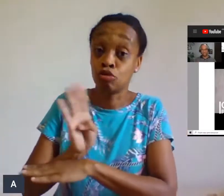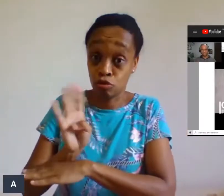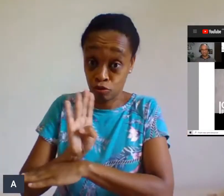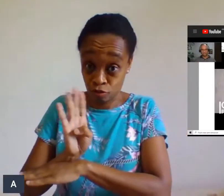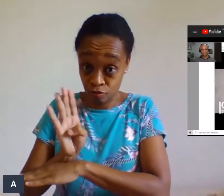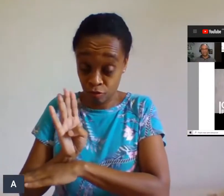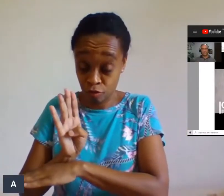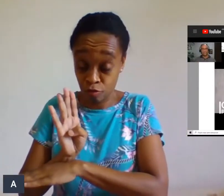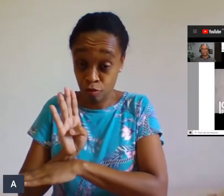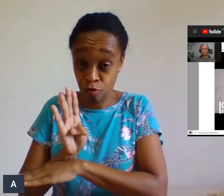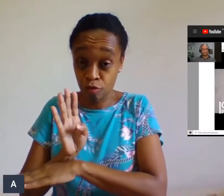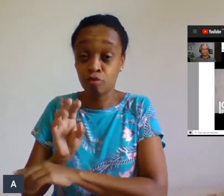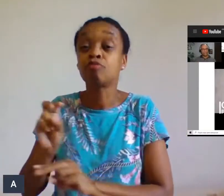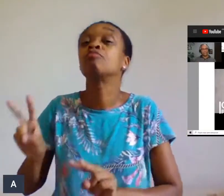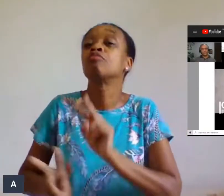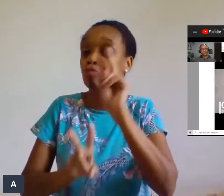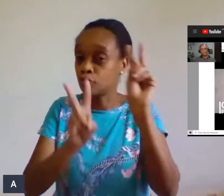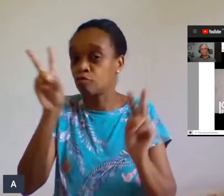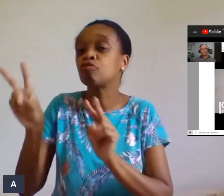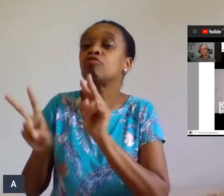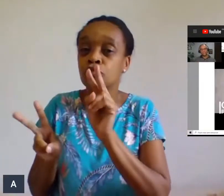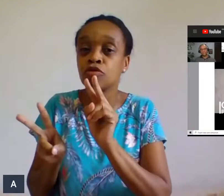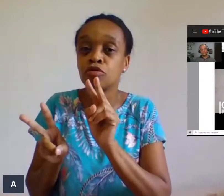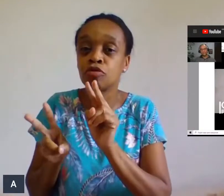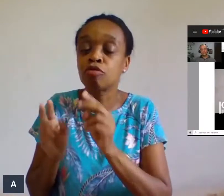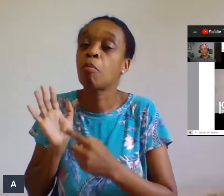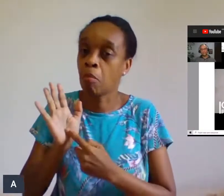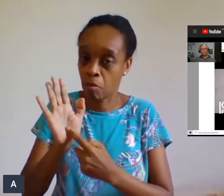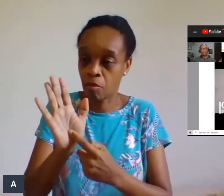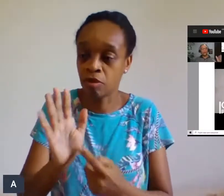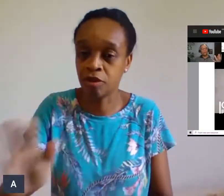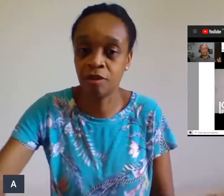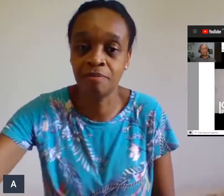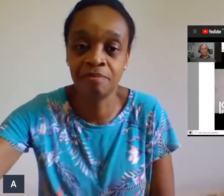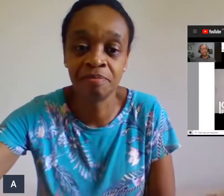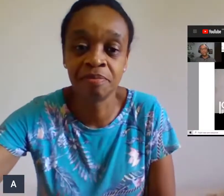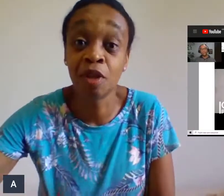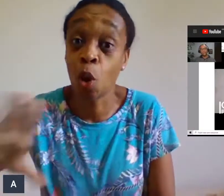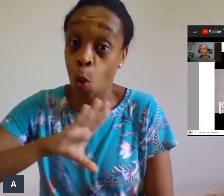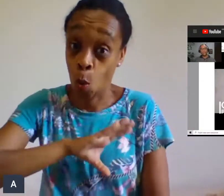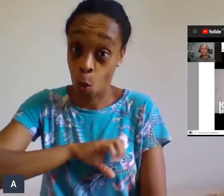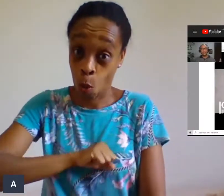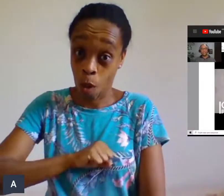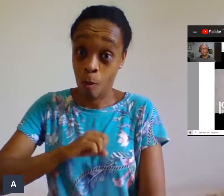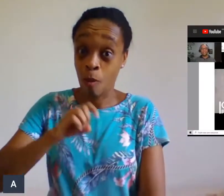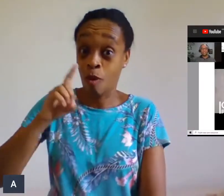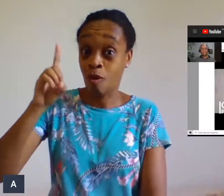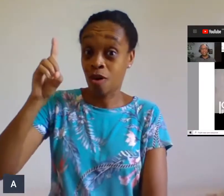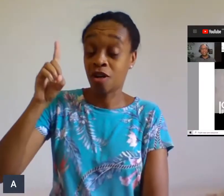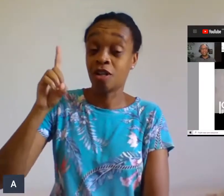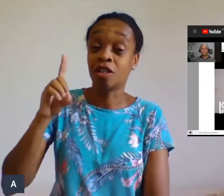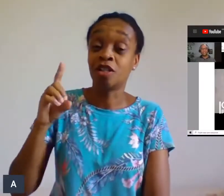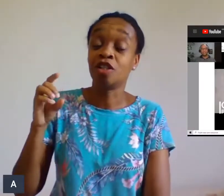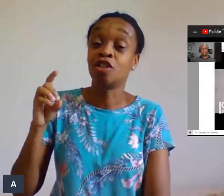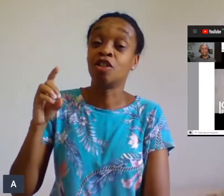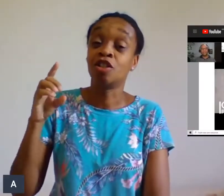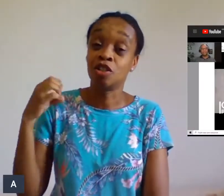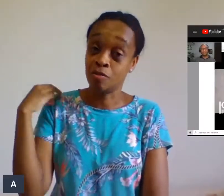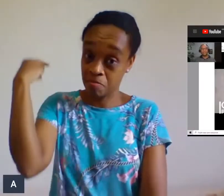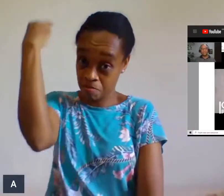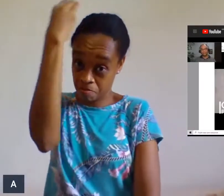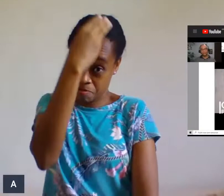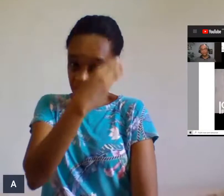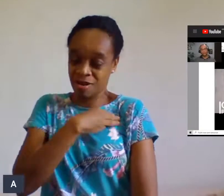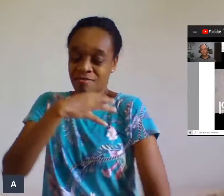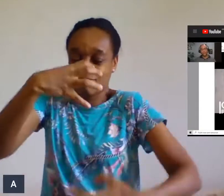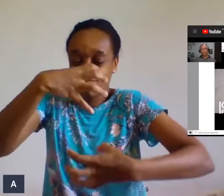visões dela. Então gostaria de mostrar um trechinho do amor que Nossa Senhora tinha por seu